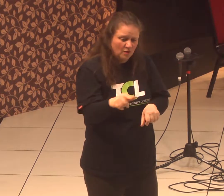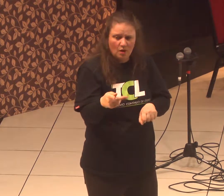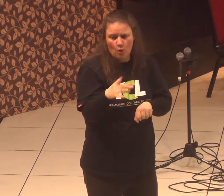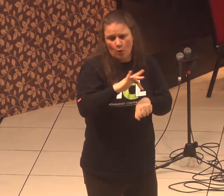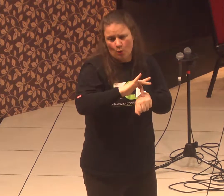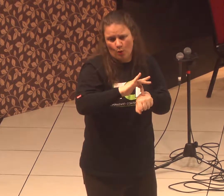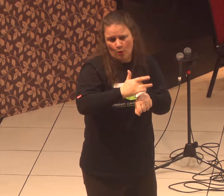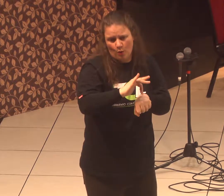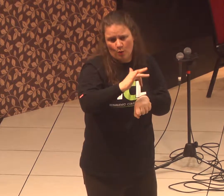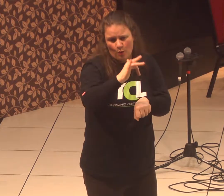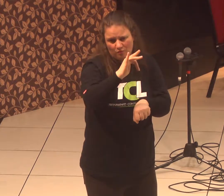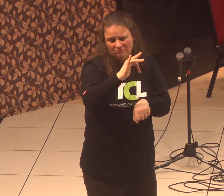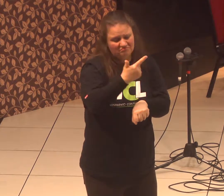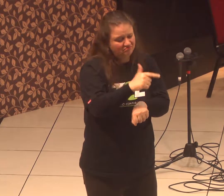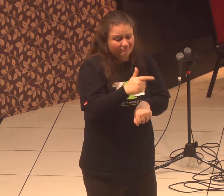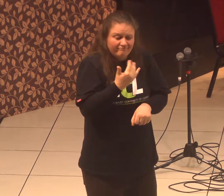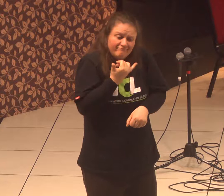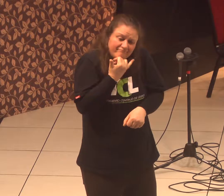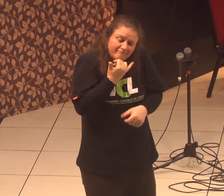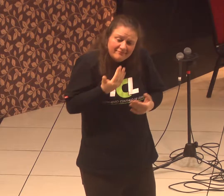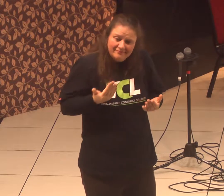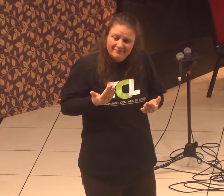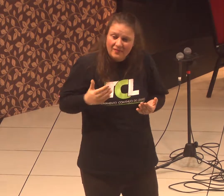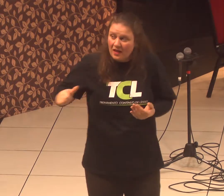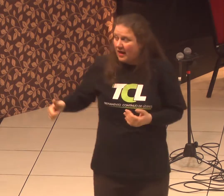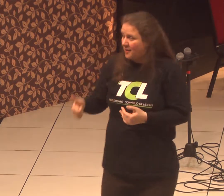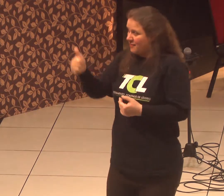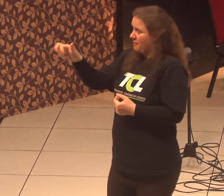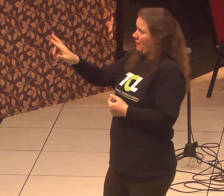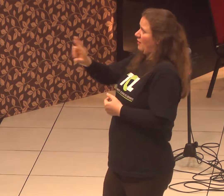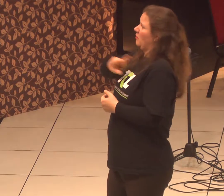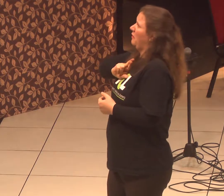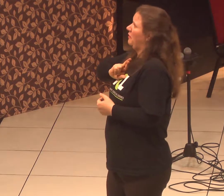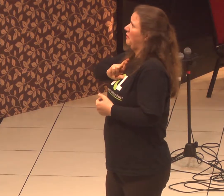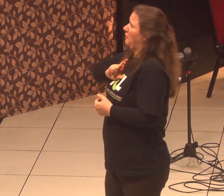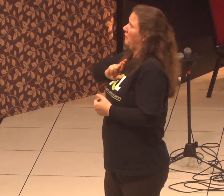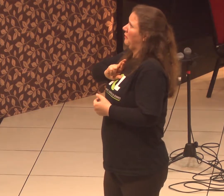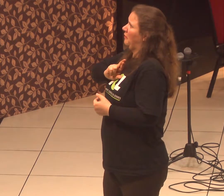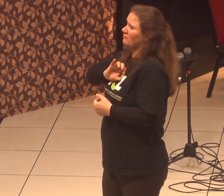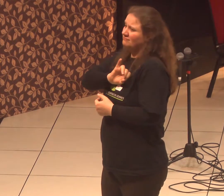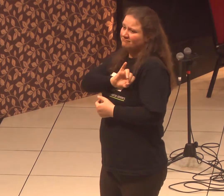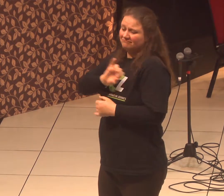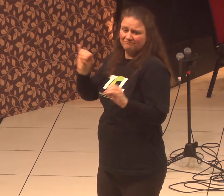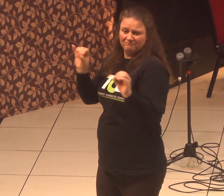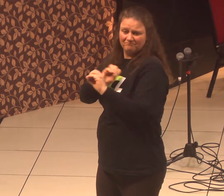E, enfim, eu sei que isso foi um curto período de tempo, mas a nossa mente vai rápido.